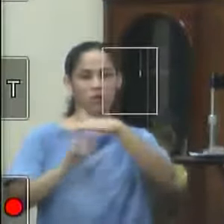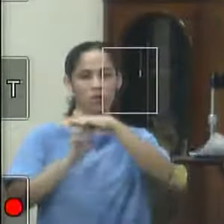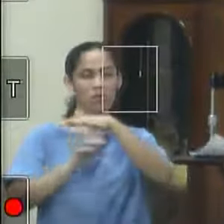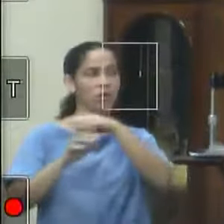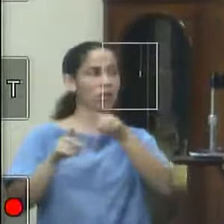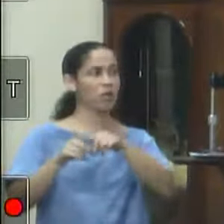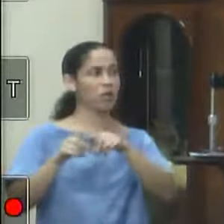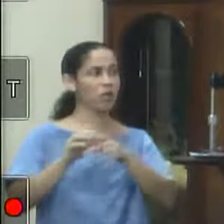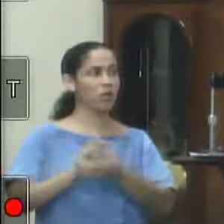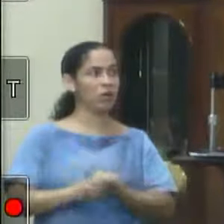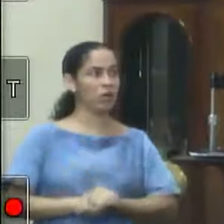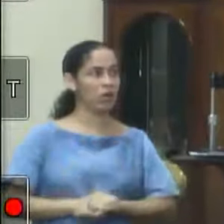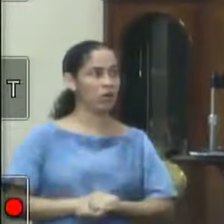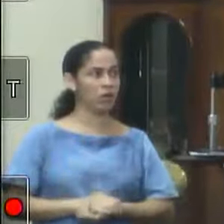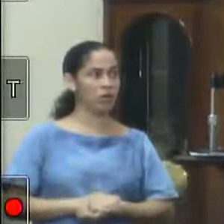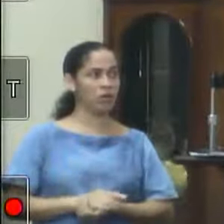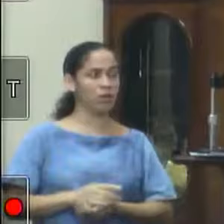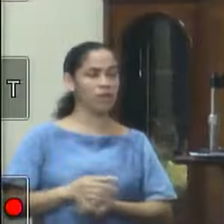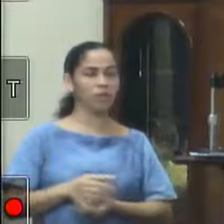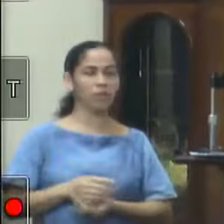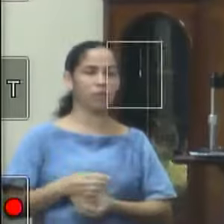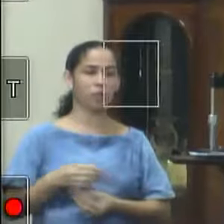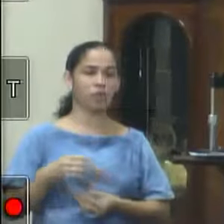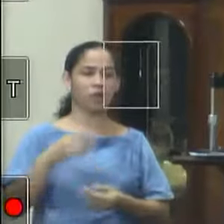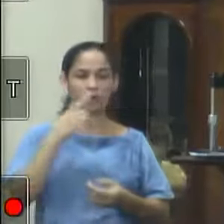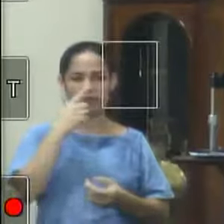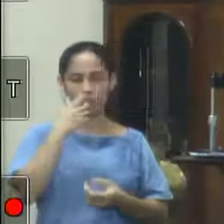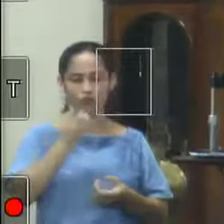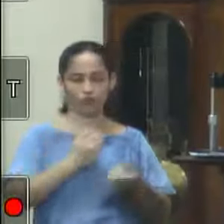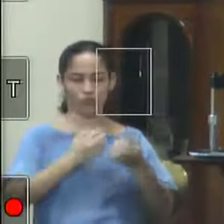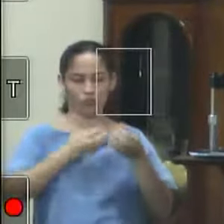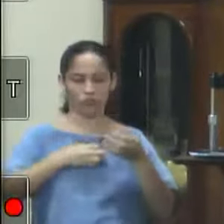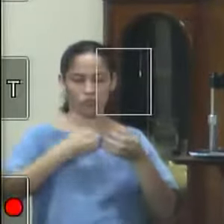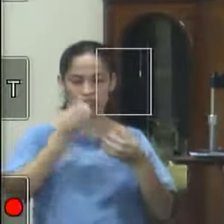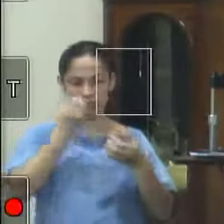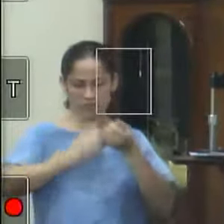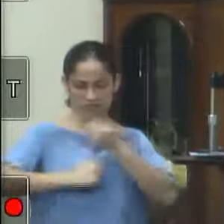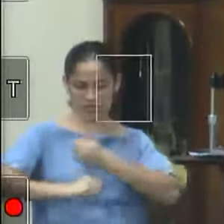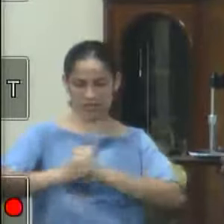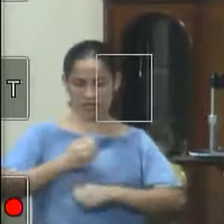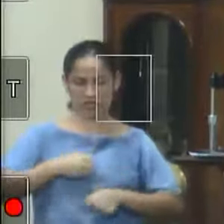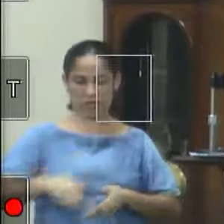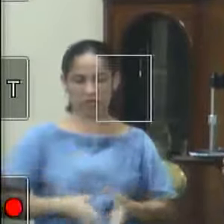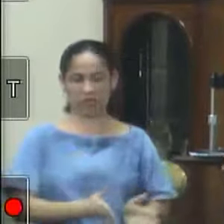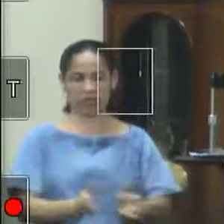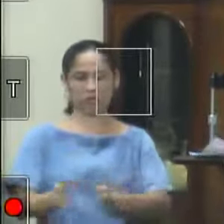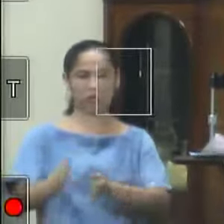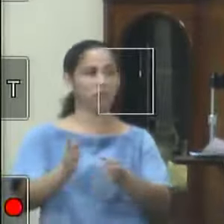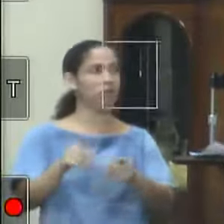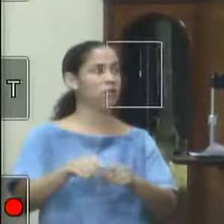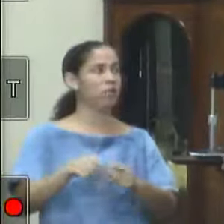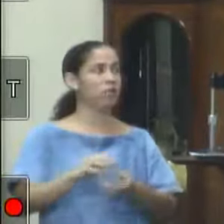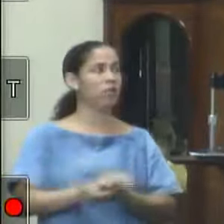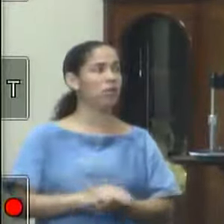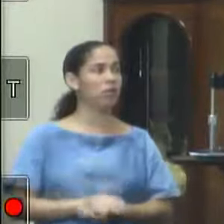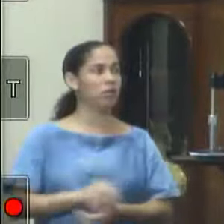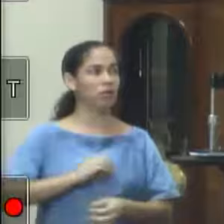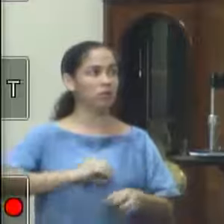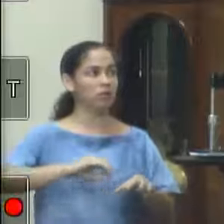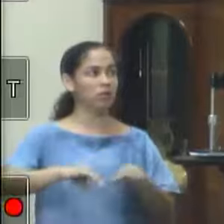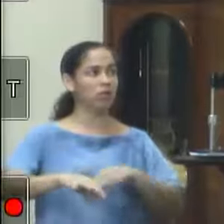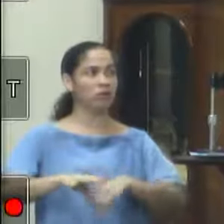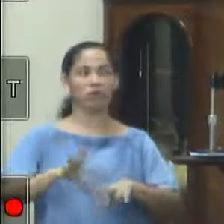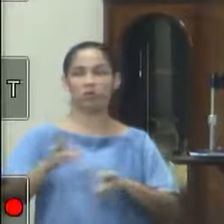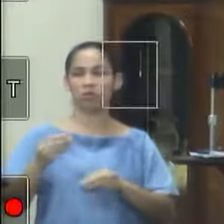as fábricas, você vê, se elas estão jogando a sujeira lá, e aquela sujeirada daquelas casas, das casas também, da rede de esgoto também, que vai tudo